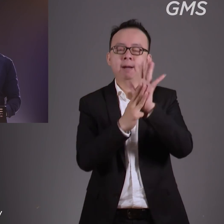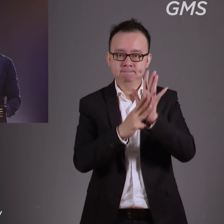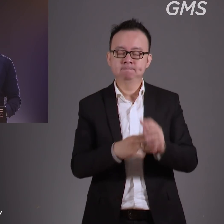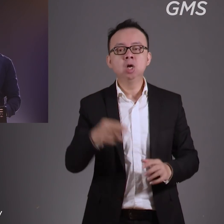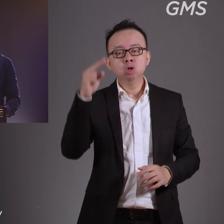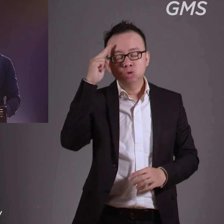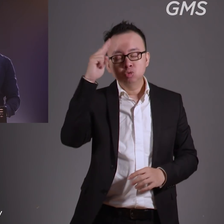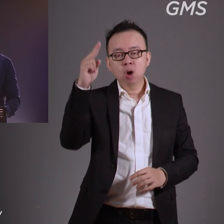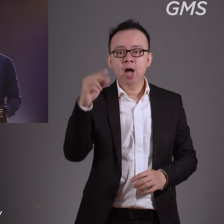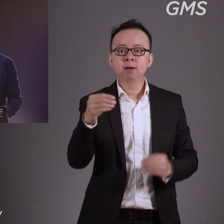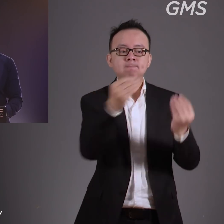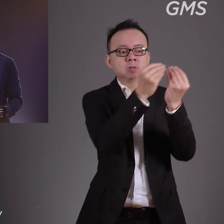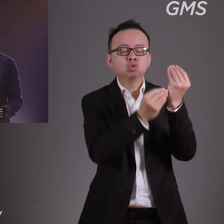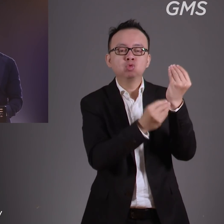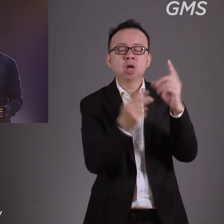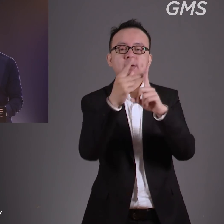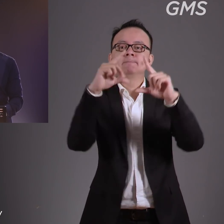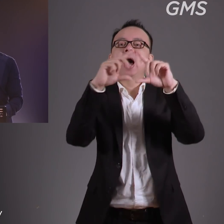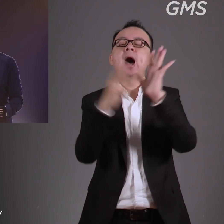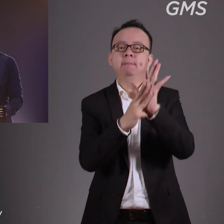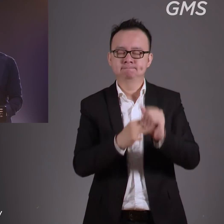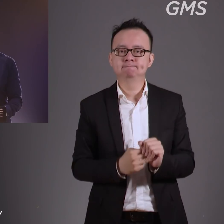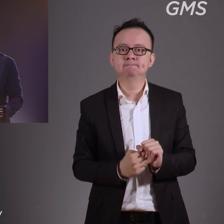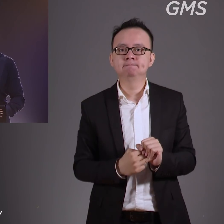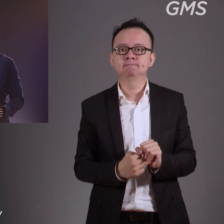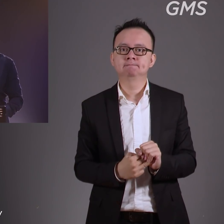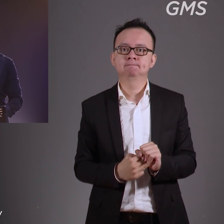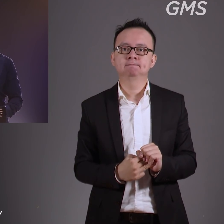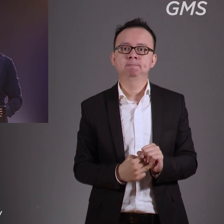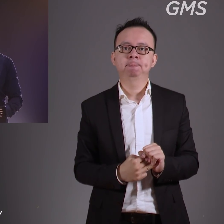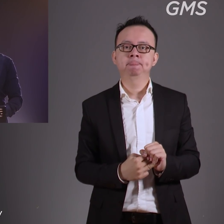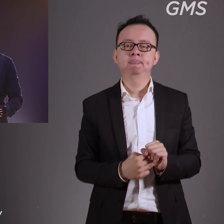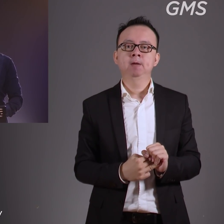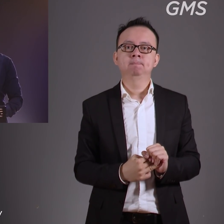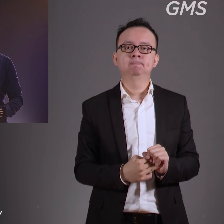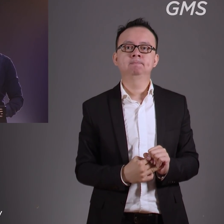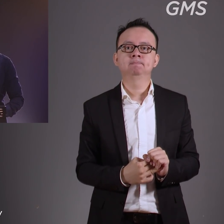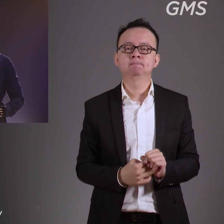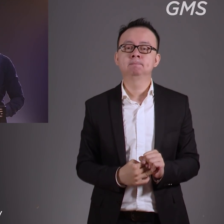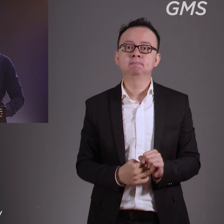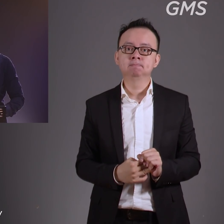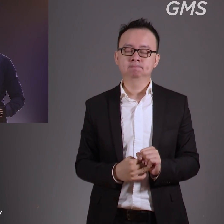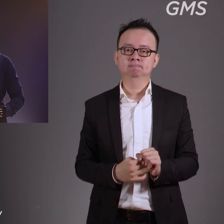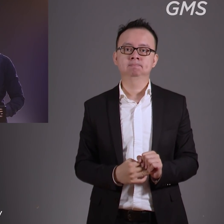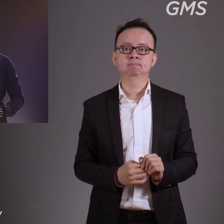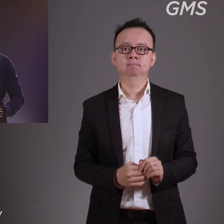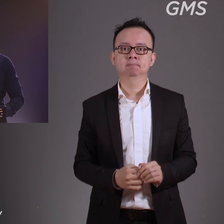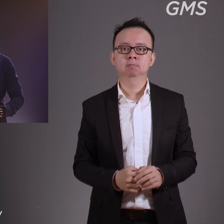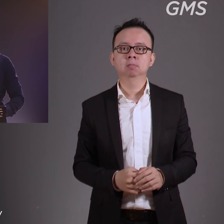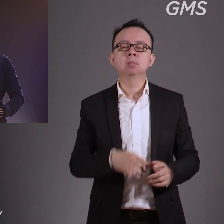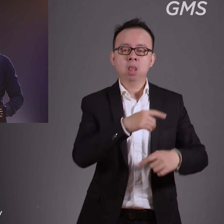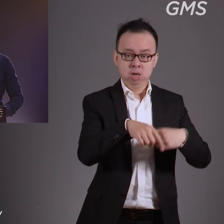keluarga, bisa memakai silsilah keluarga seseorang. Meskipun puncaknya pada Nimrod, sisa-sisa jayanya pada